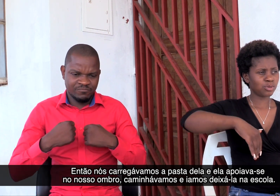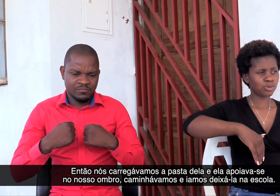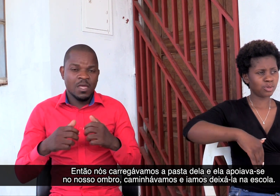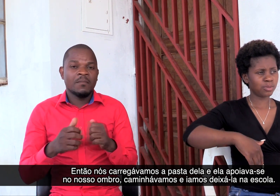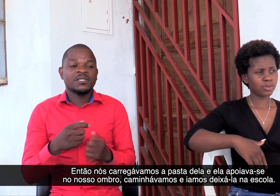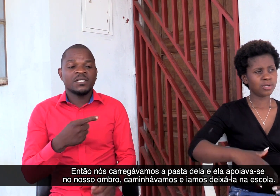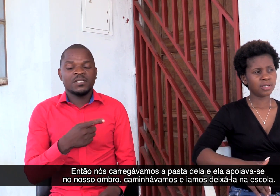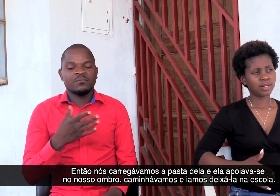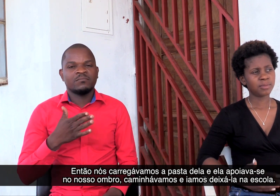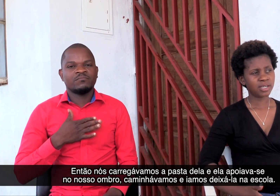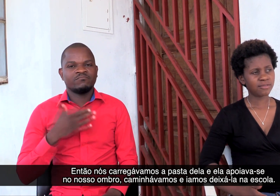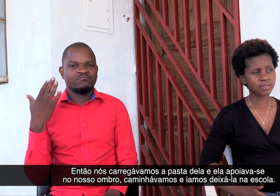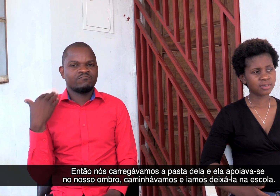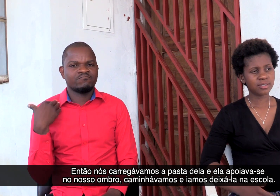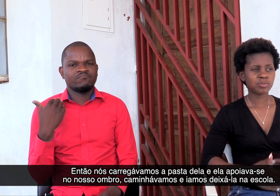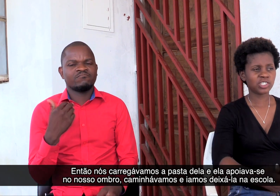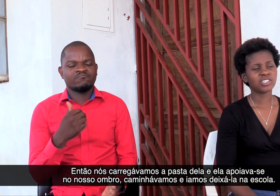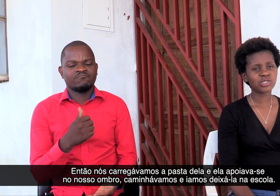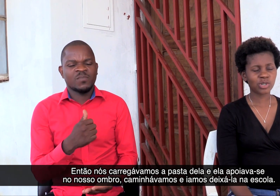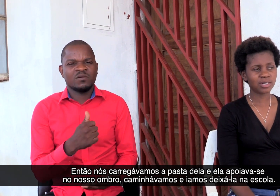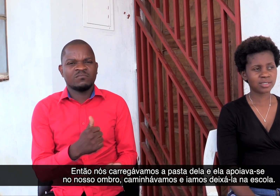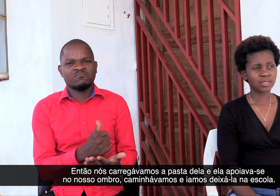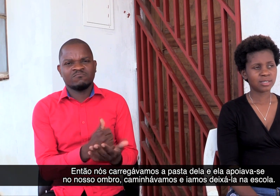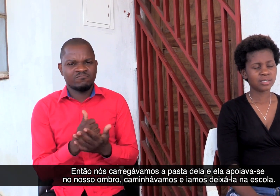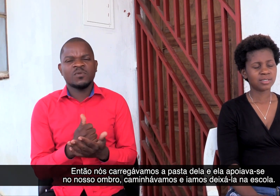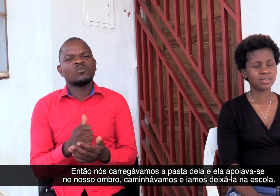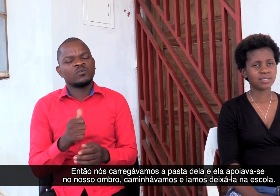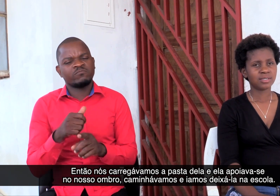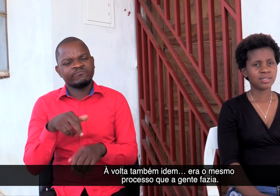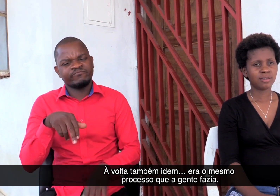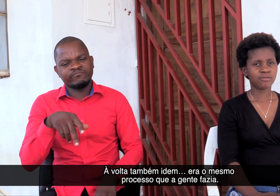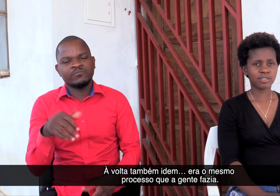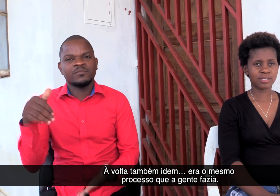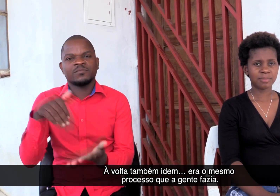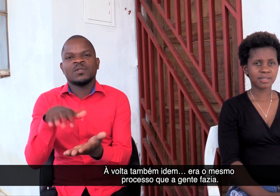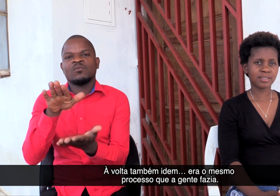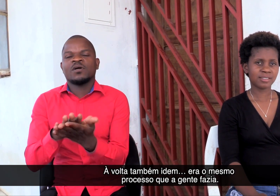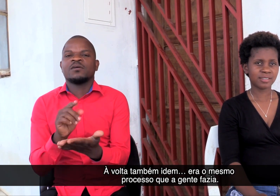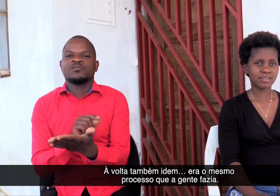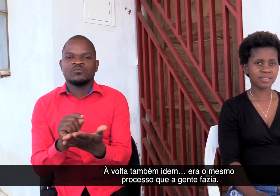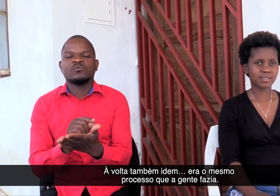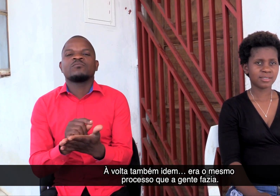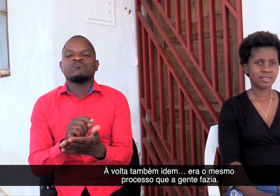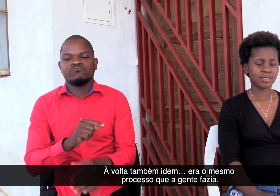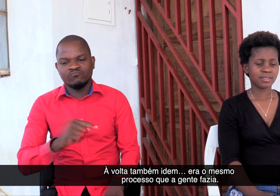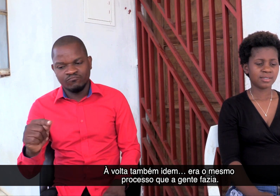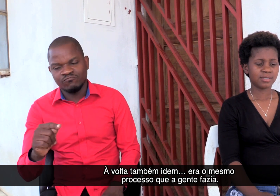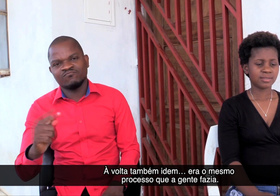apoiava-se no nosso ombro, caminhava e íamos deixar na escola. À volta também, idem.